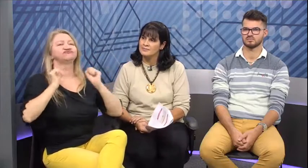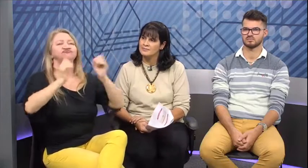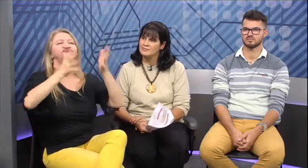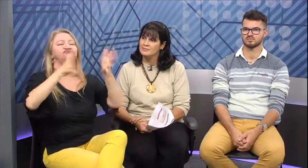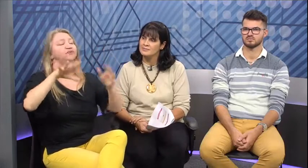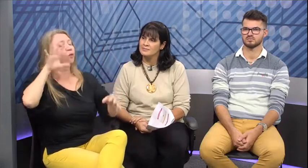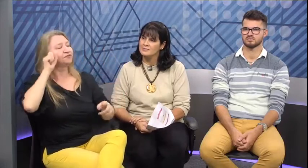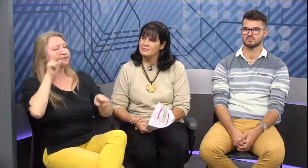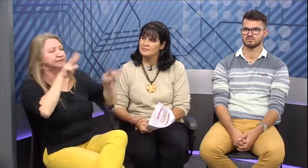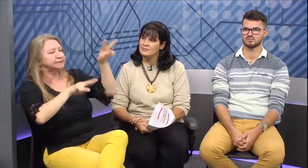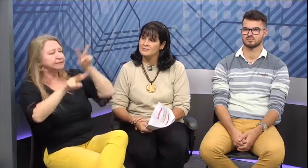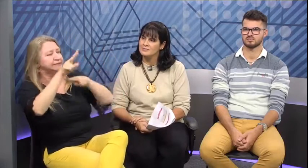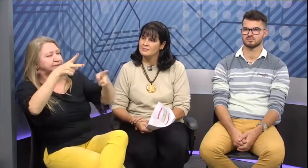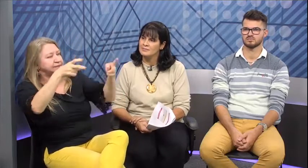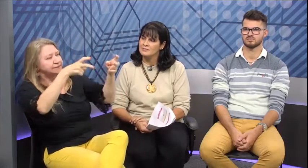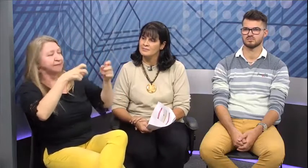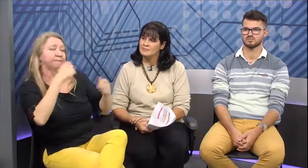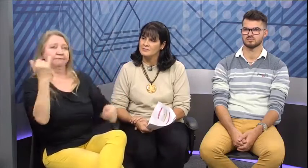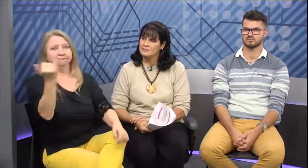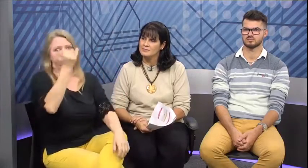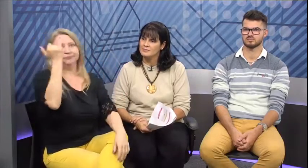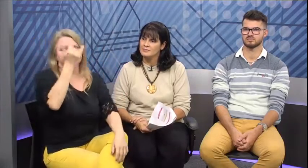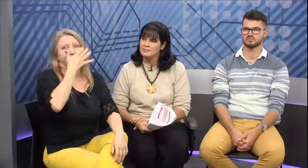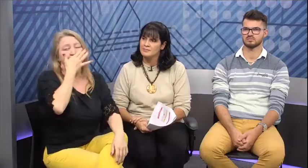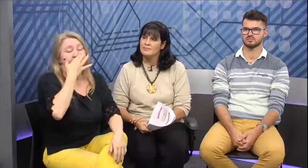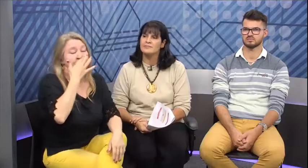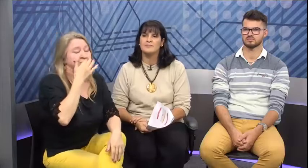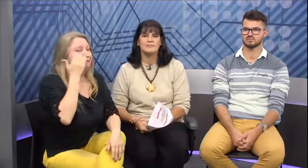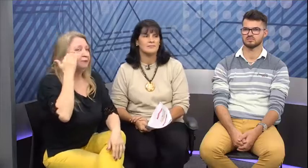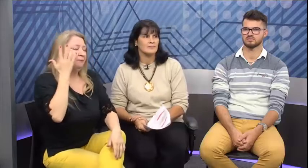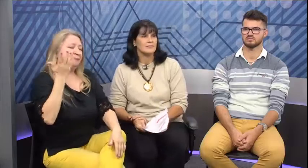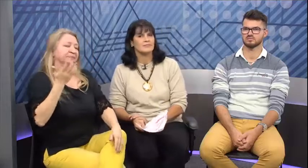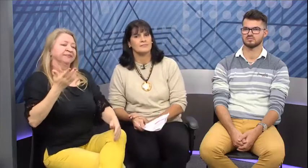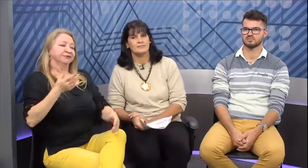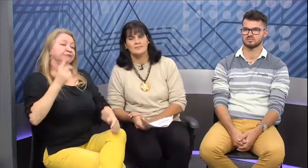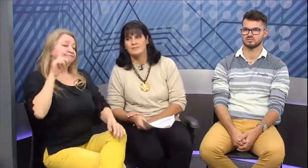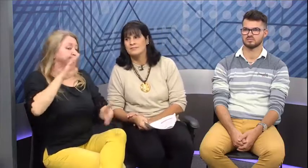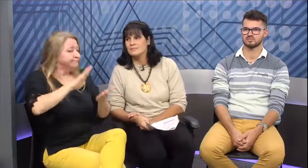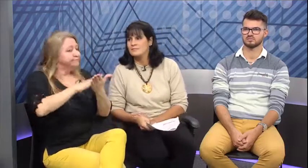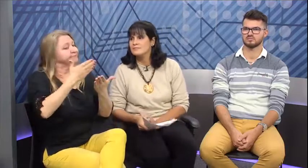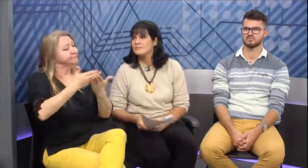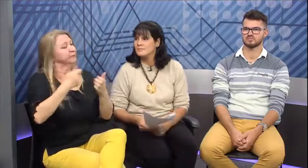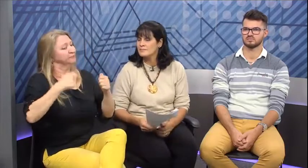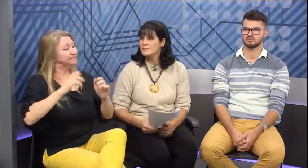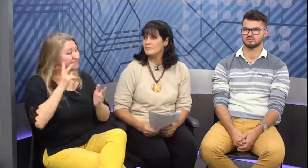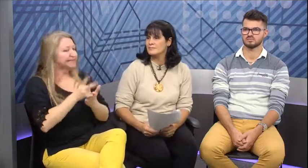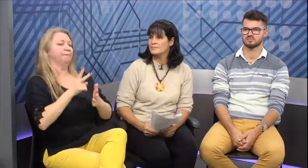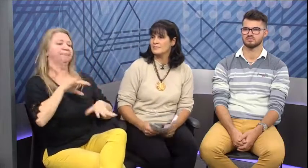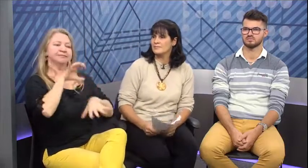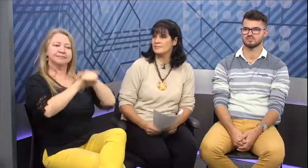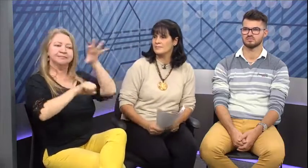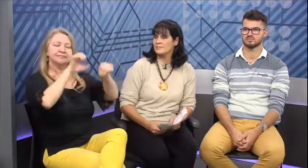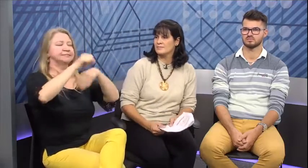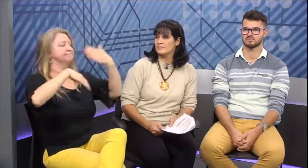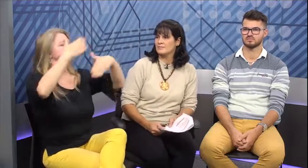com a comunidade surda, porque e aprendendo, né, nesse contato direto com a comunidade. Então, os intérpretes, eles